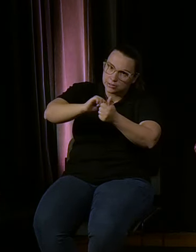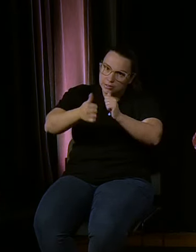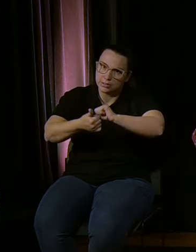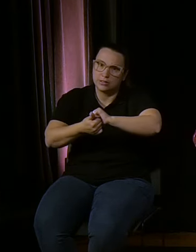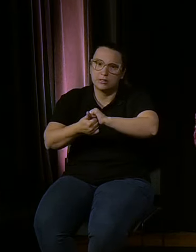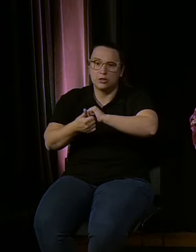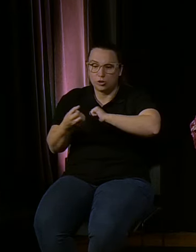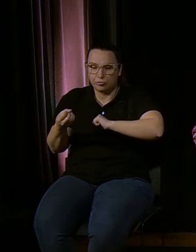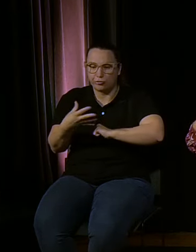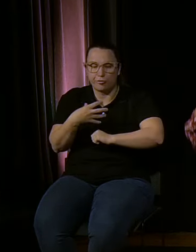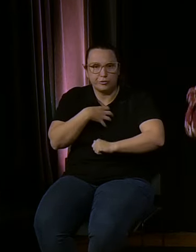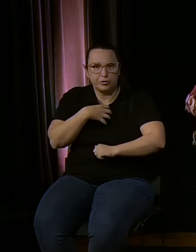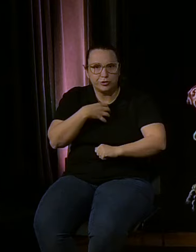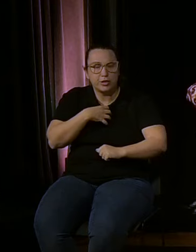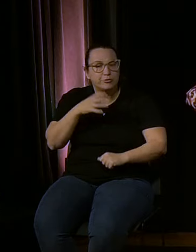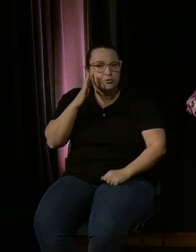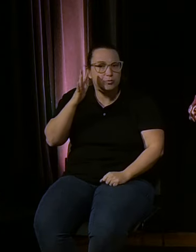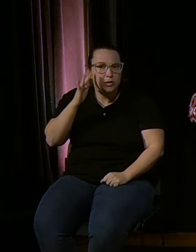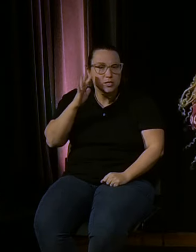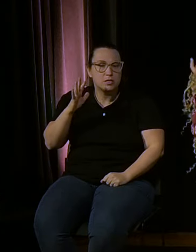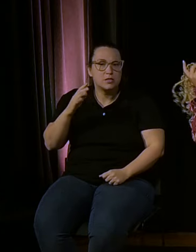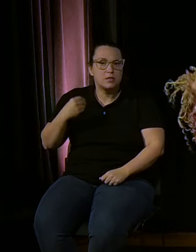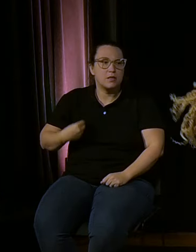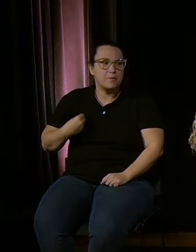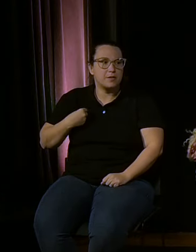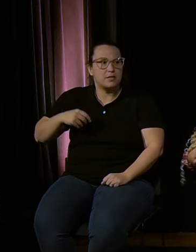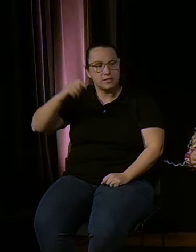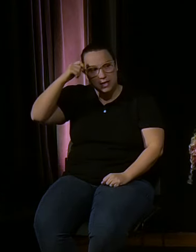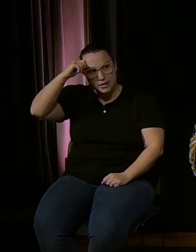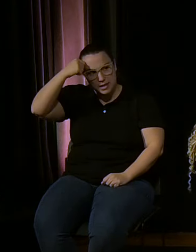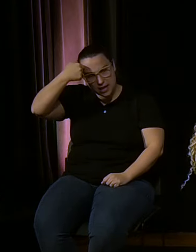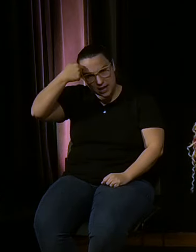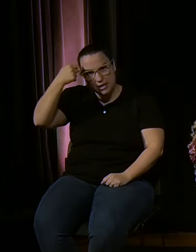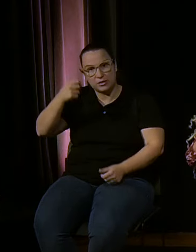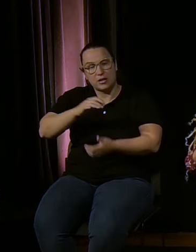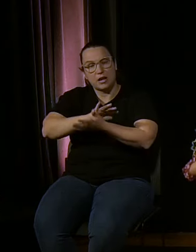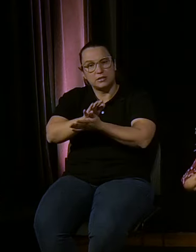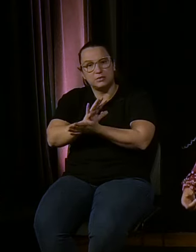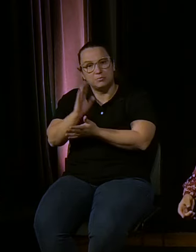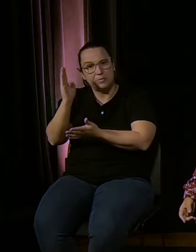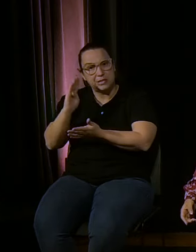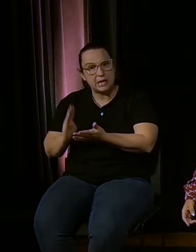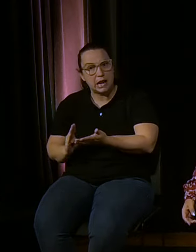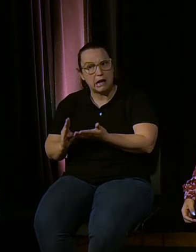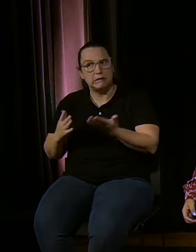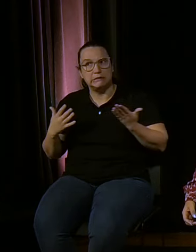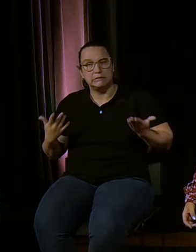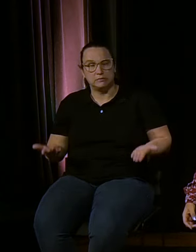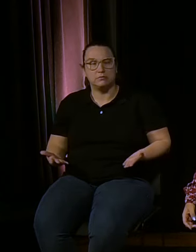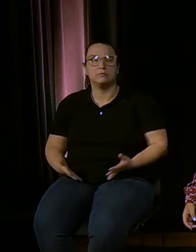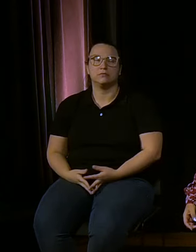reelaborar novas formas de pensar a presença negra no Brasil, pensar o racismo brasileiro e pensar